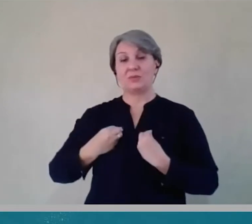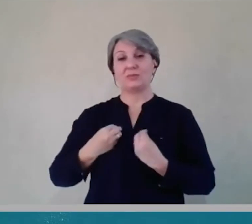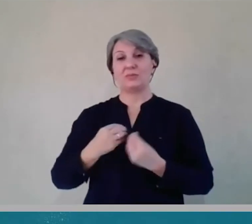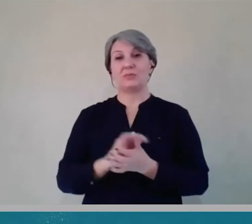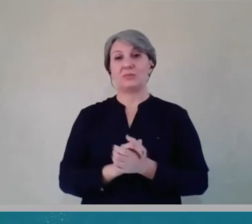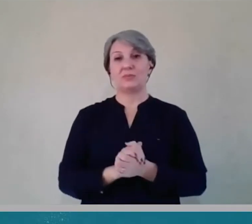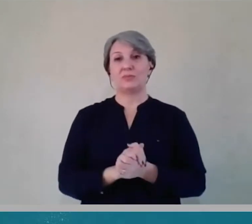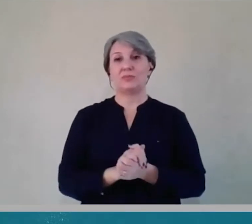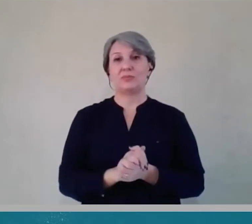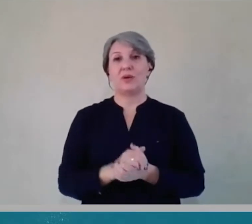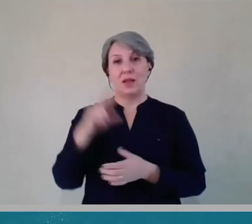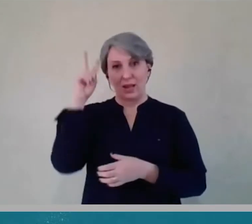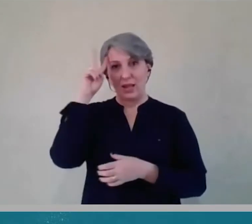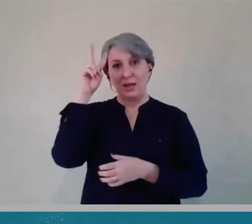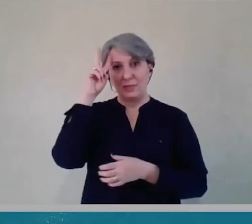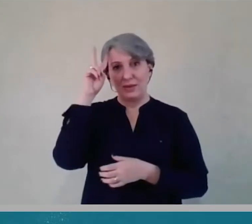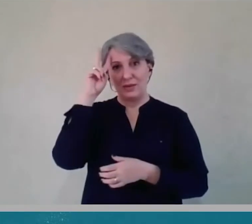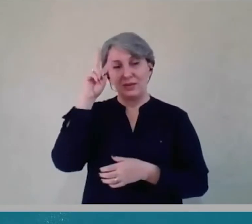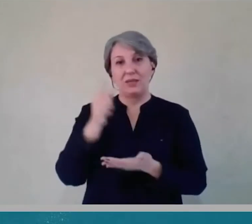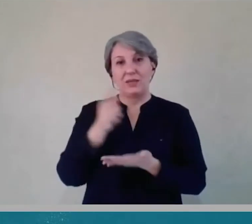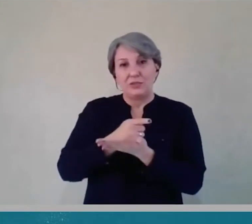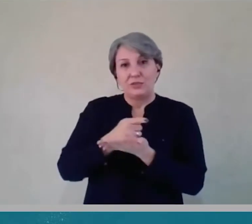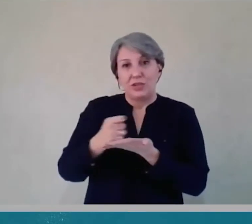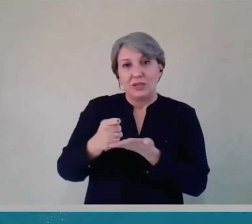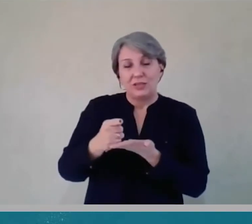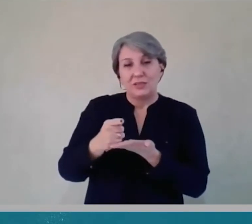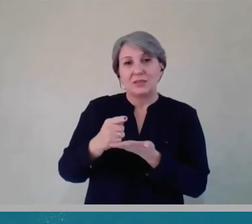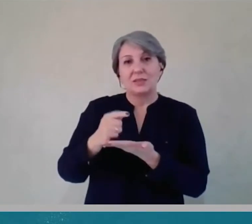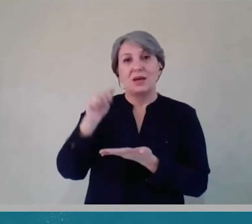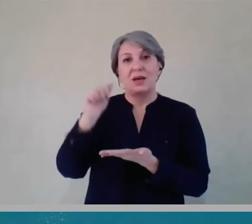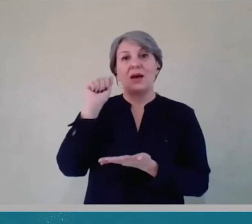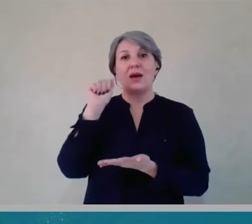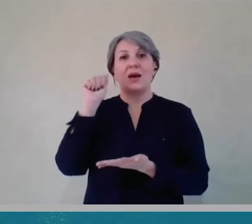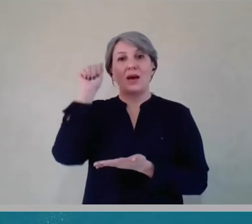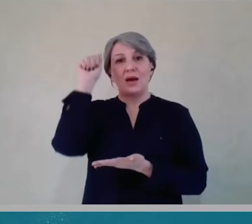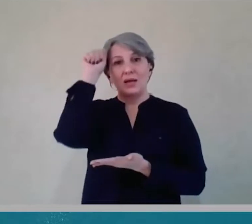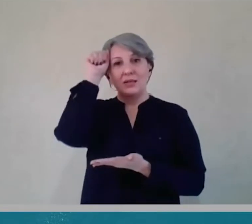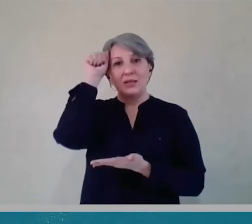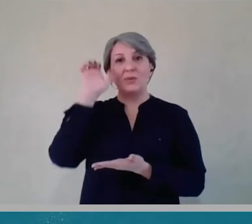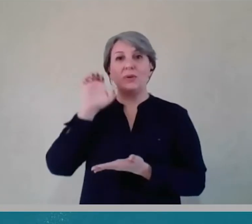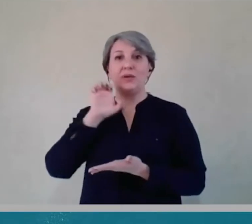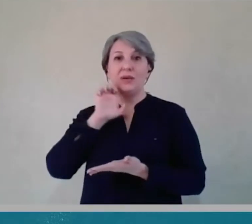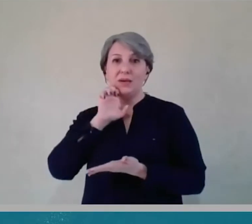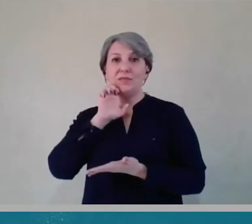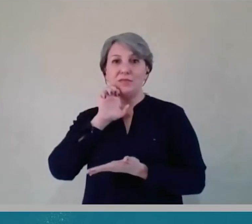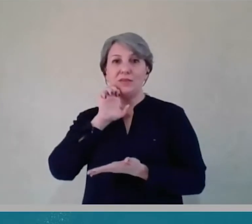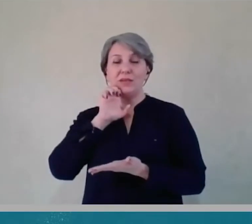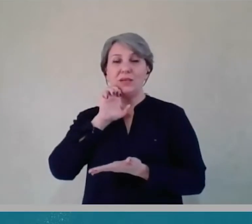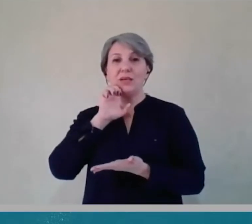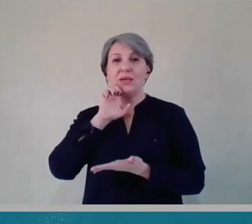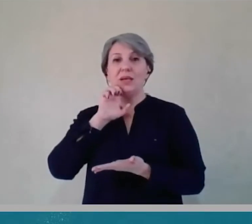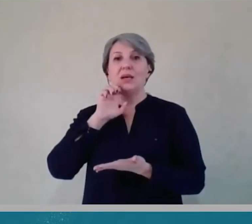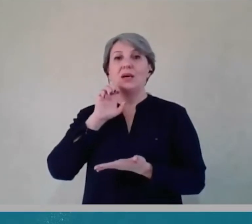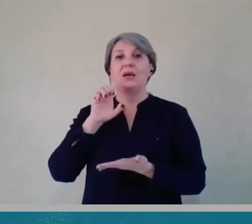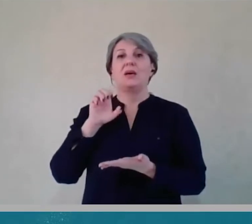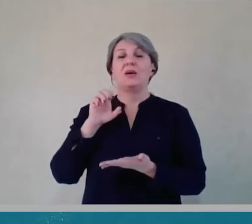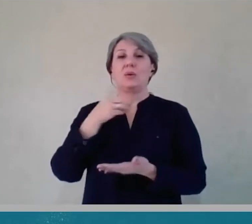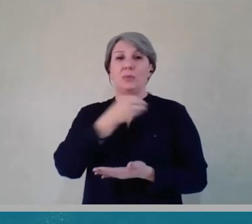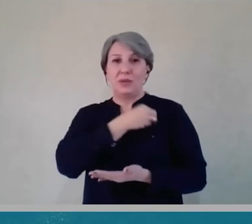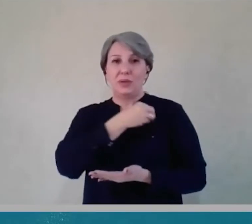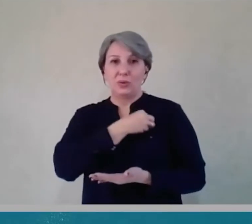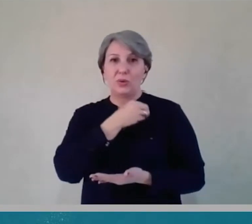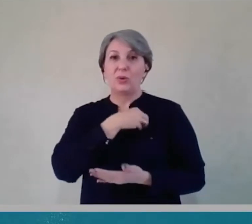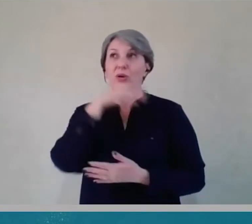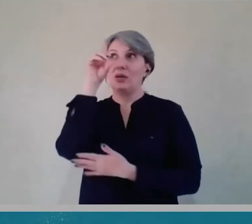no jardim do Éden? Deus deve ter matado um cordeiro e vestiu-os com a pele